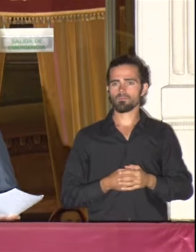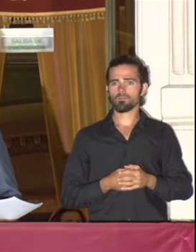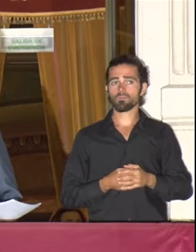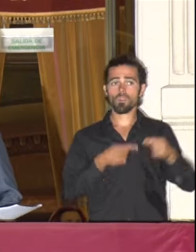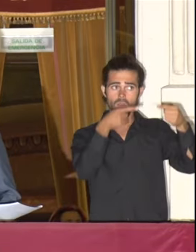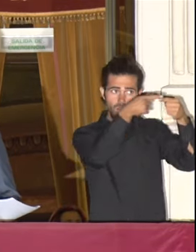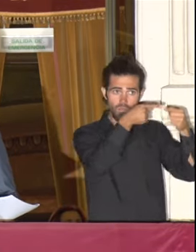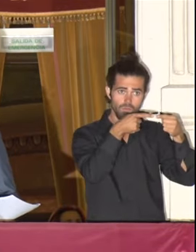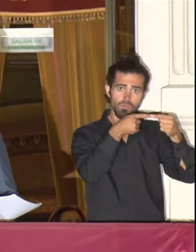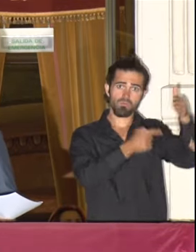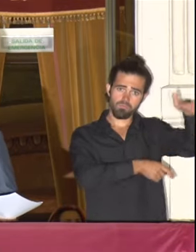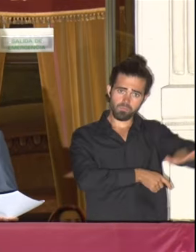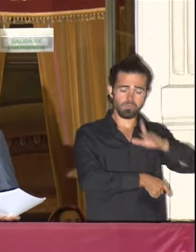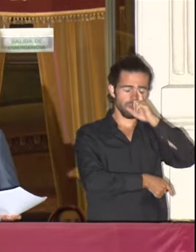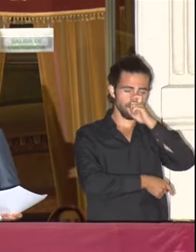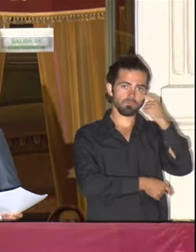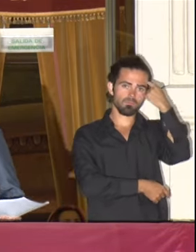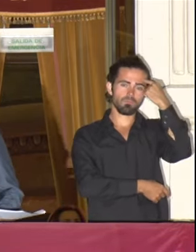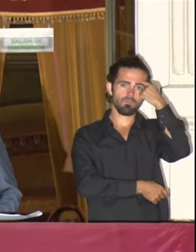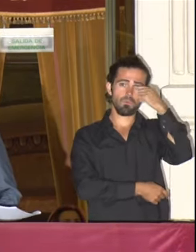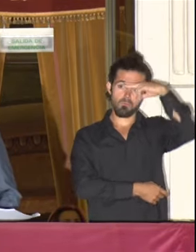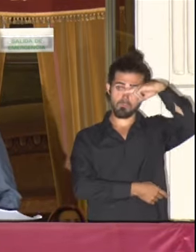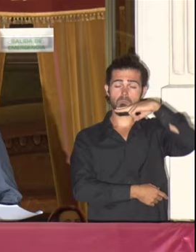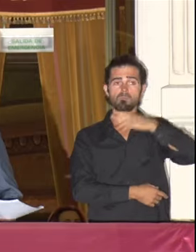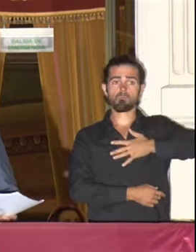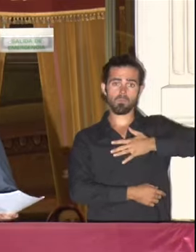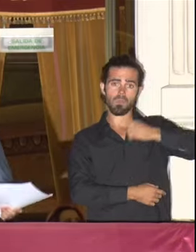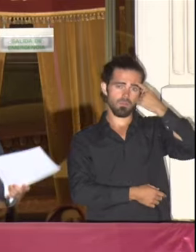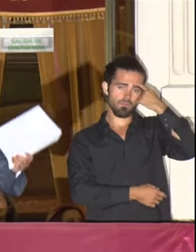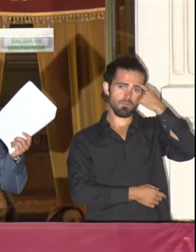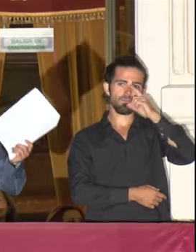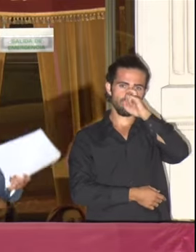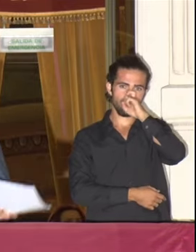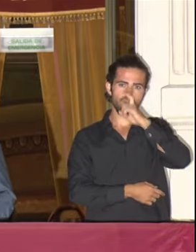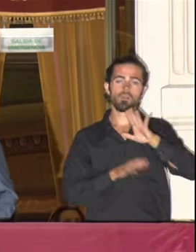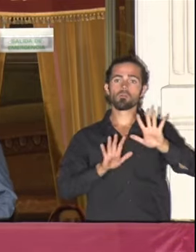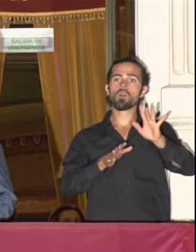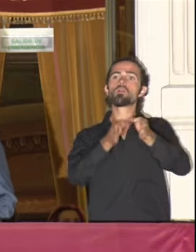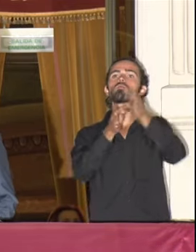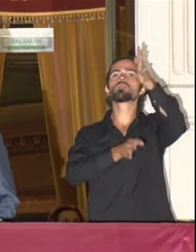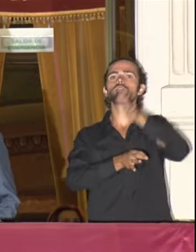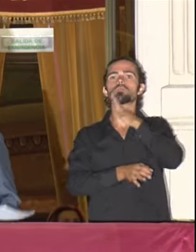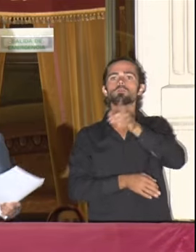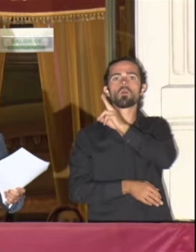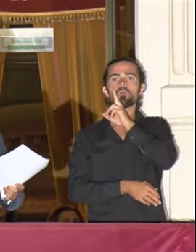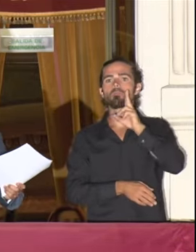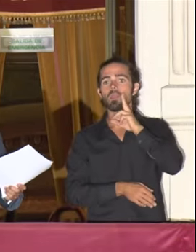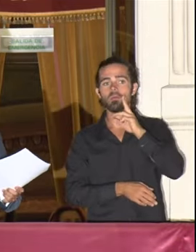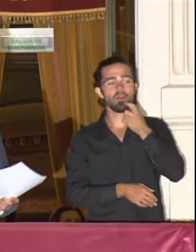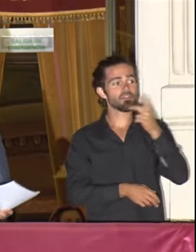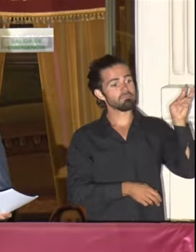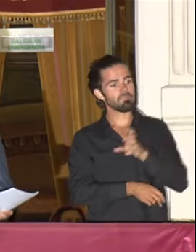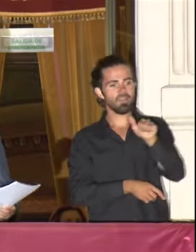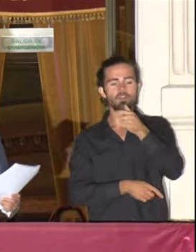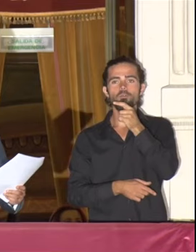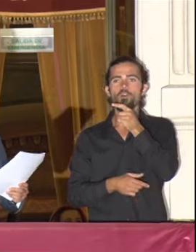los tíos, mi padre. Pero aún tenemos suerte porque a mi madre le podemos llevar un trozo de coco, lo hacemos mis